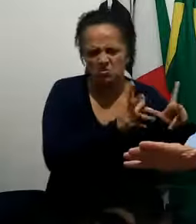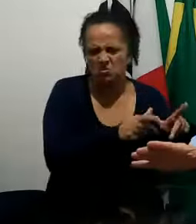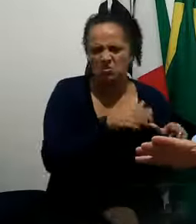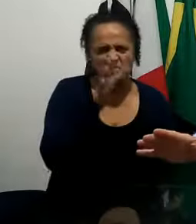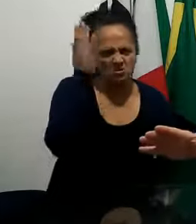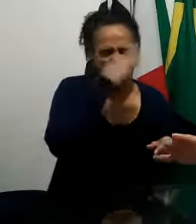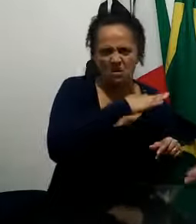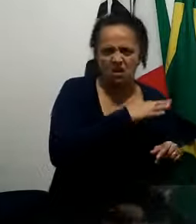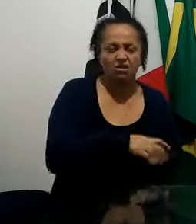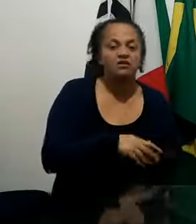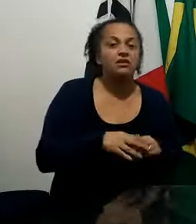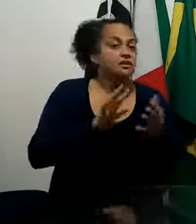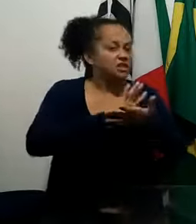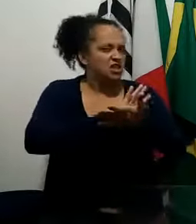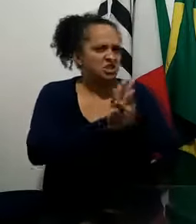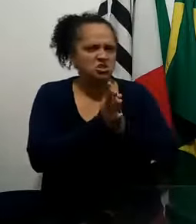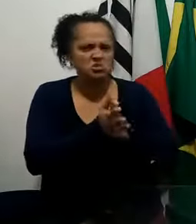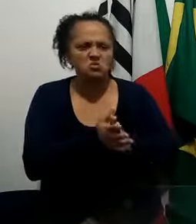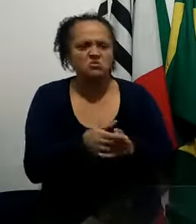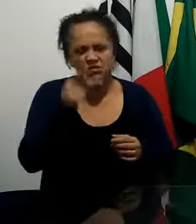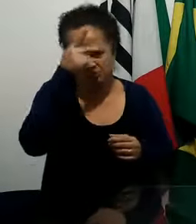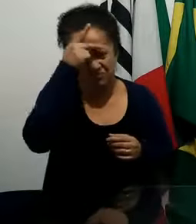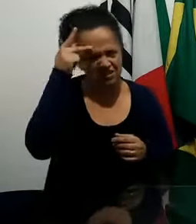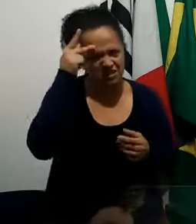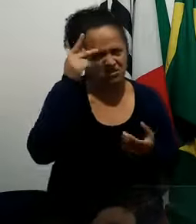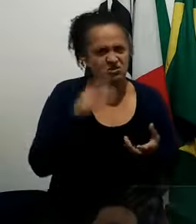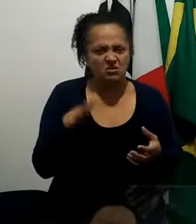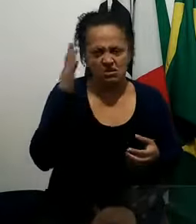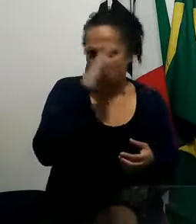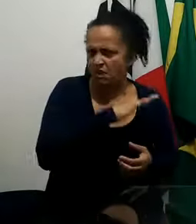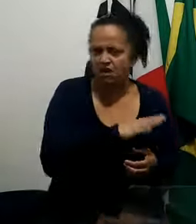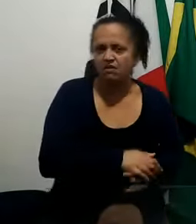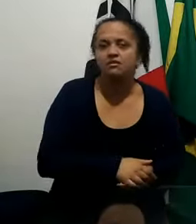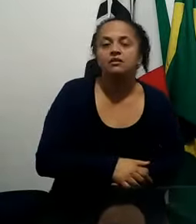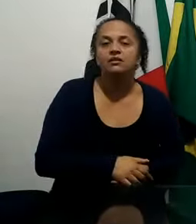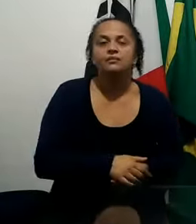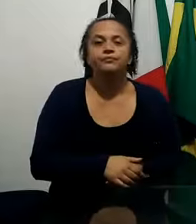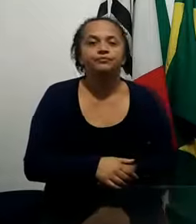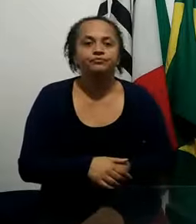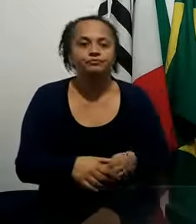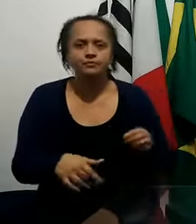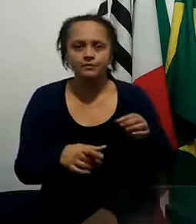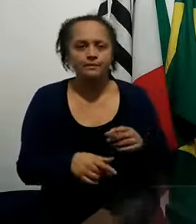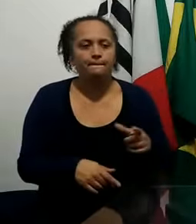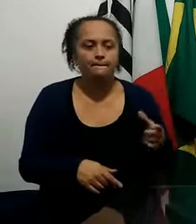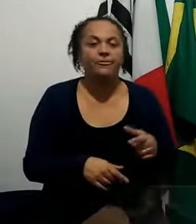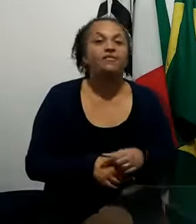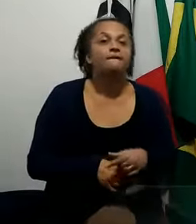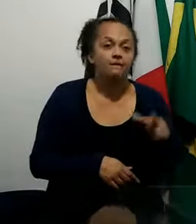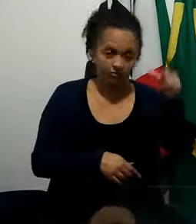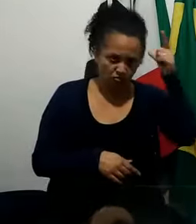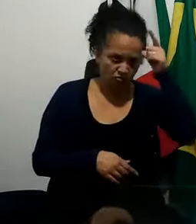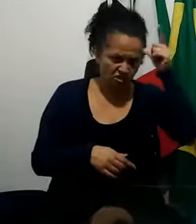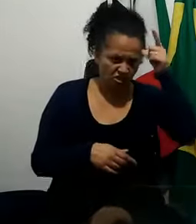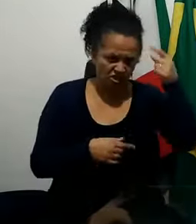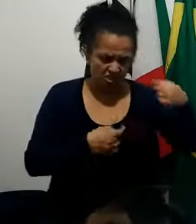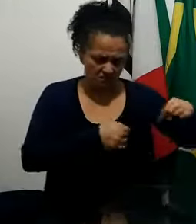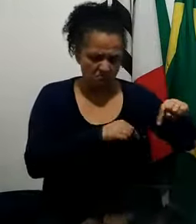essas nações inimigas, né? E vai prender Satanás por 1000 anos.